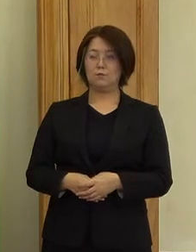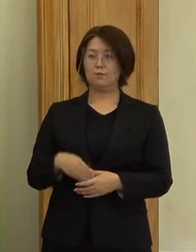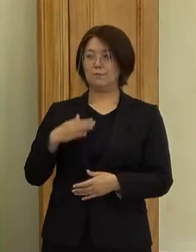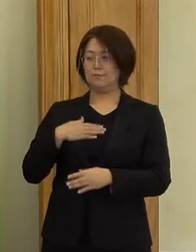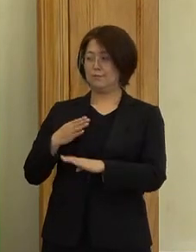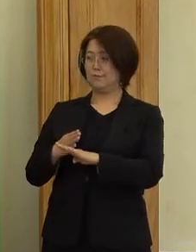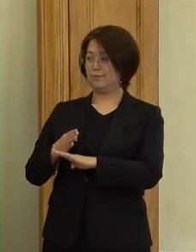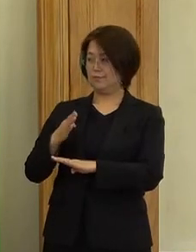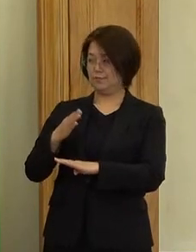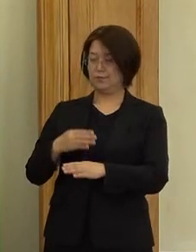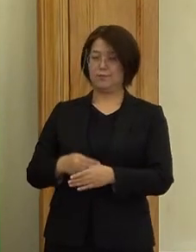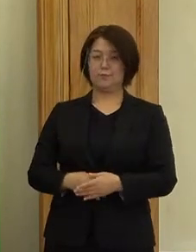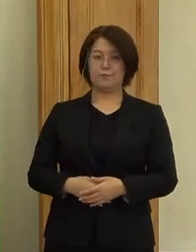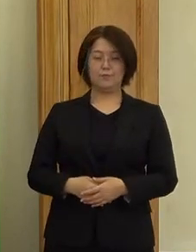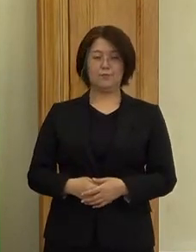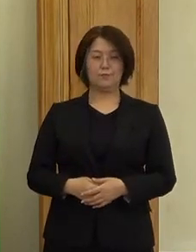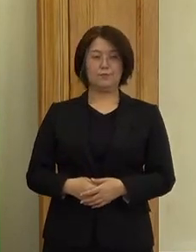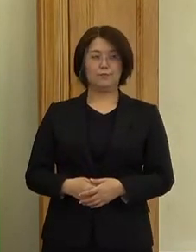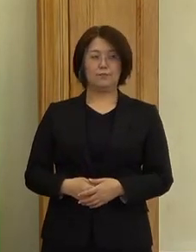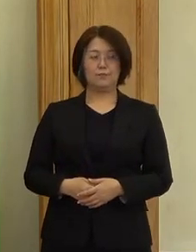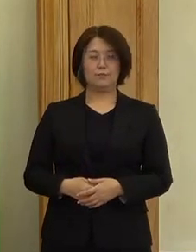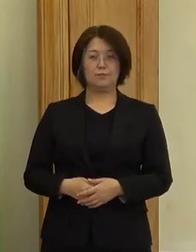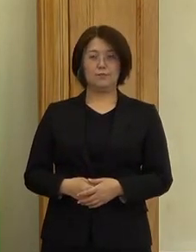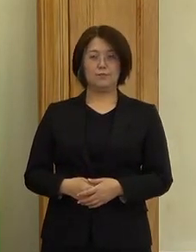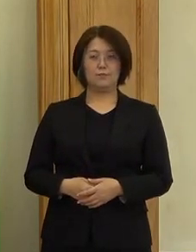わかりました。ありがとうございます。